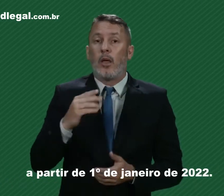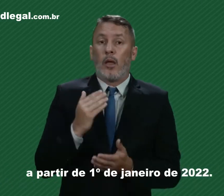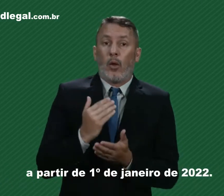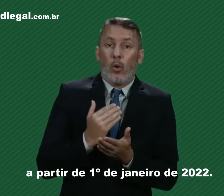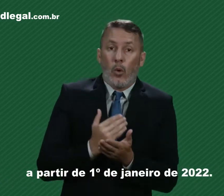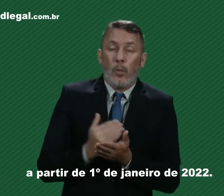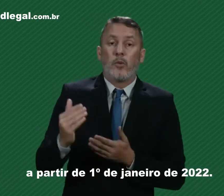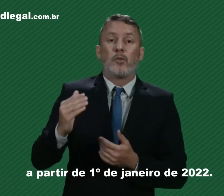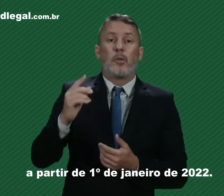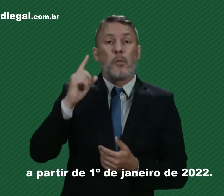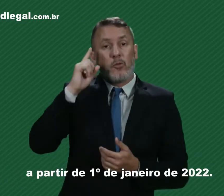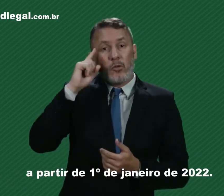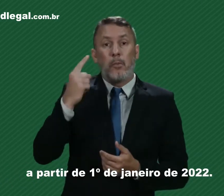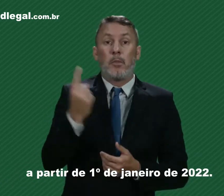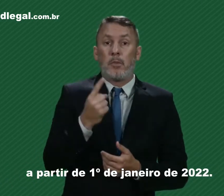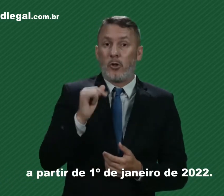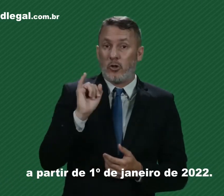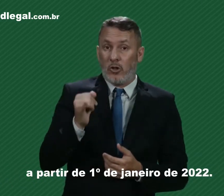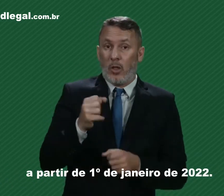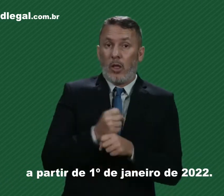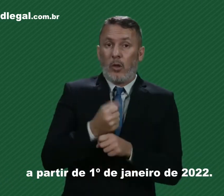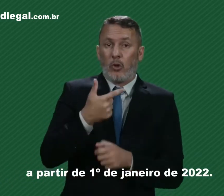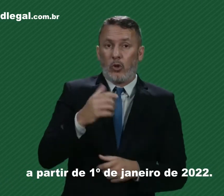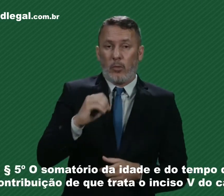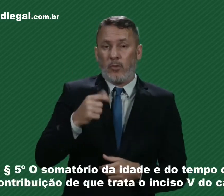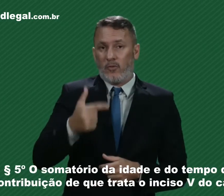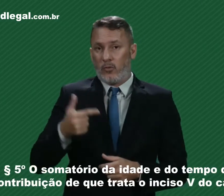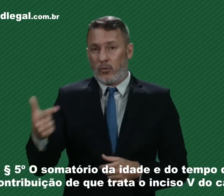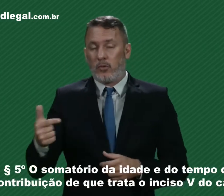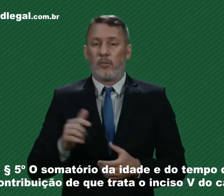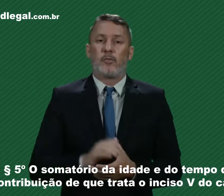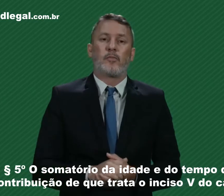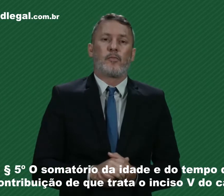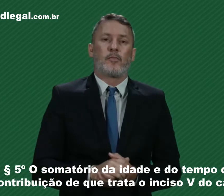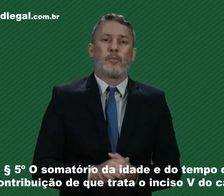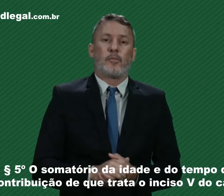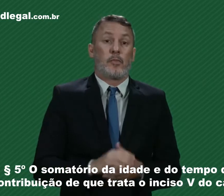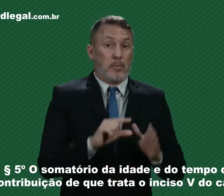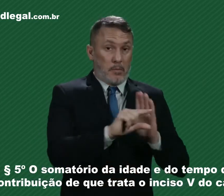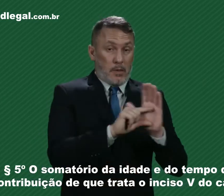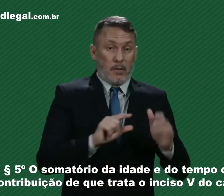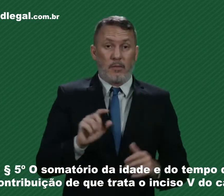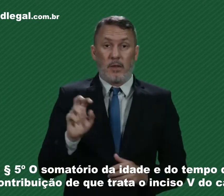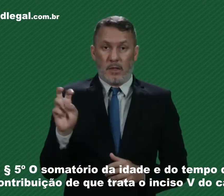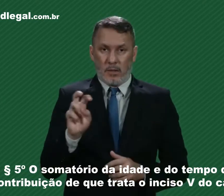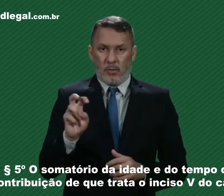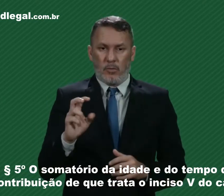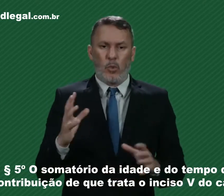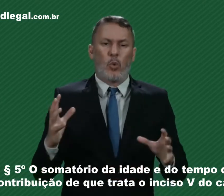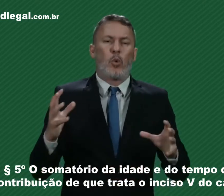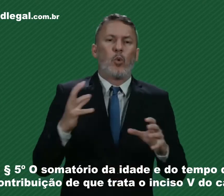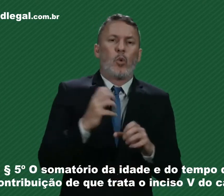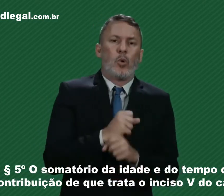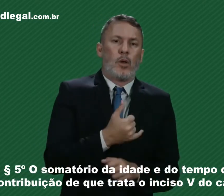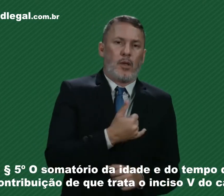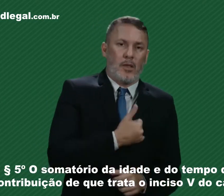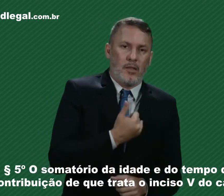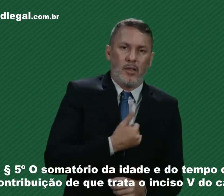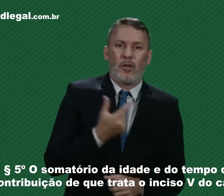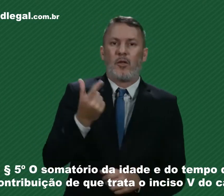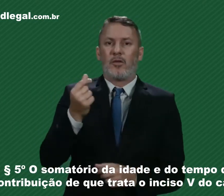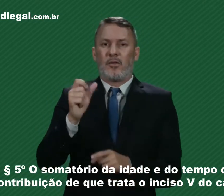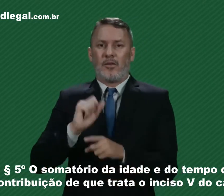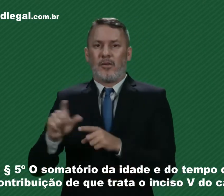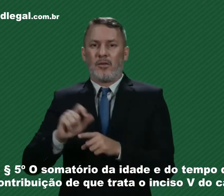a partir de 1º de janeiro de 2022. Parágrafo 5º. O somatório da idade e do tempo de contribuição